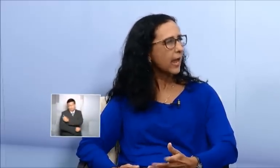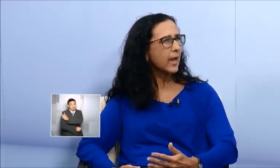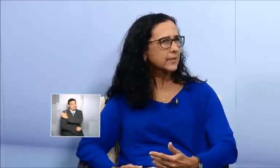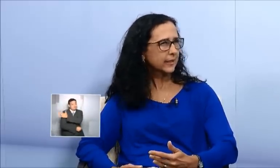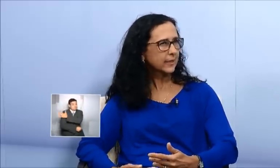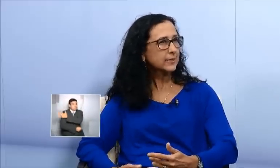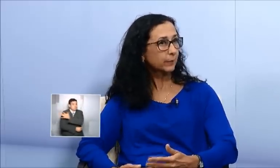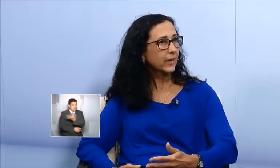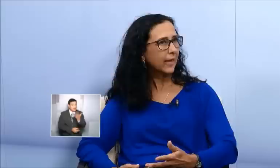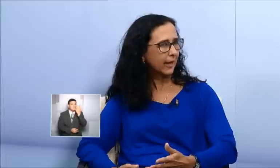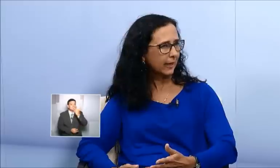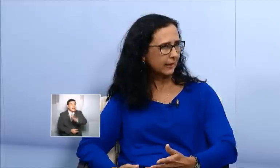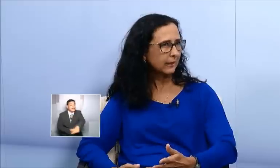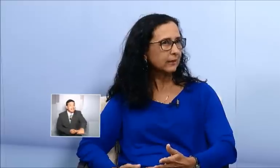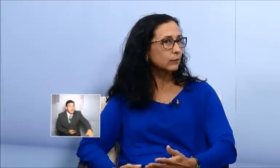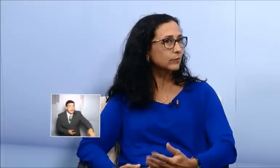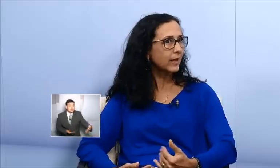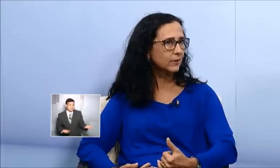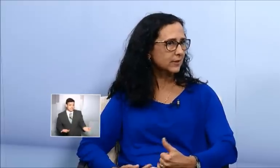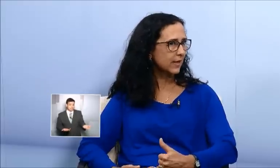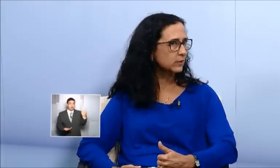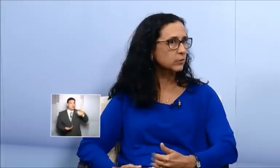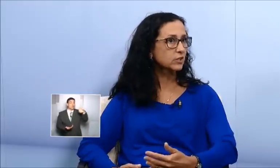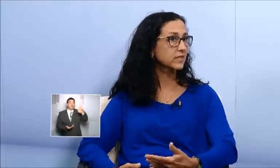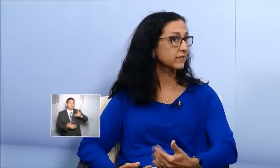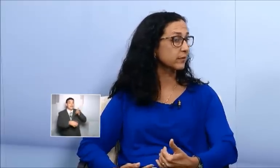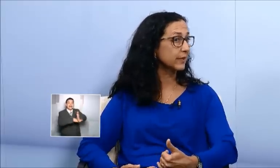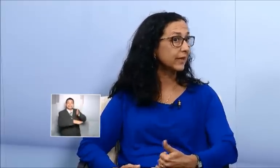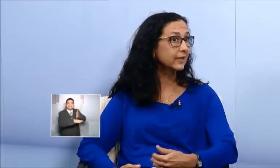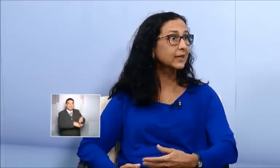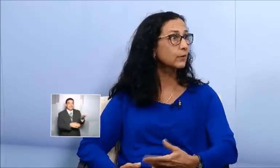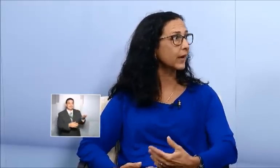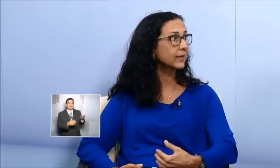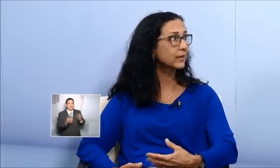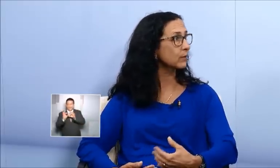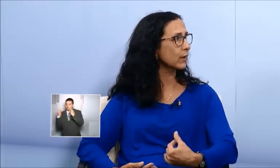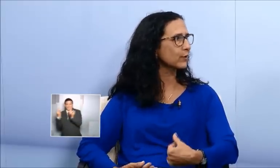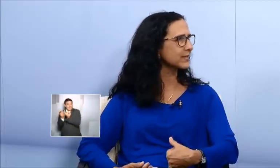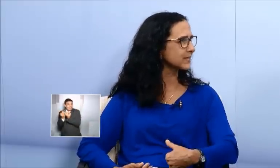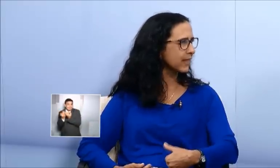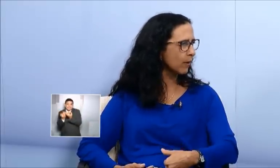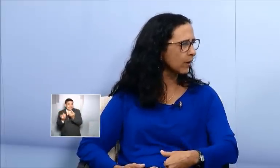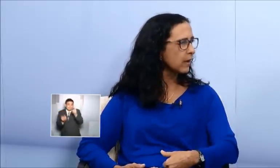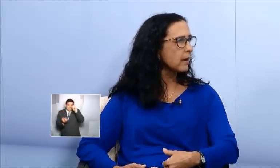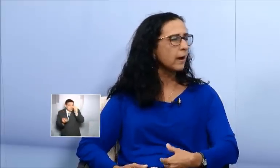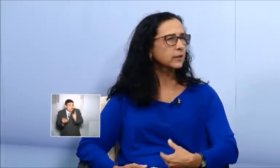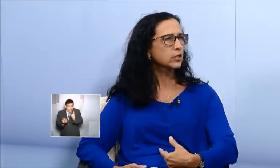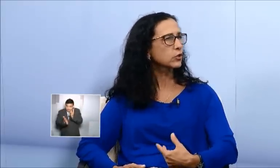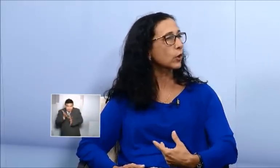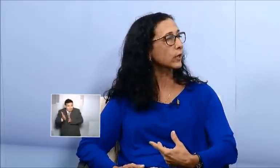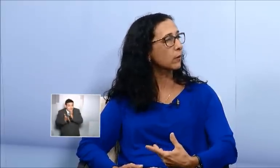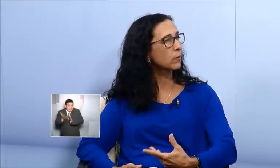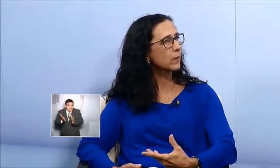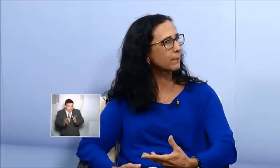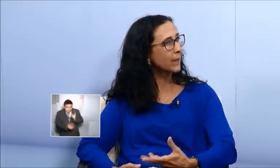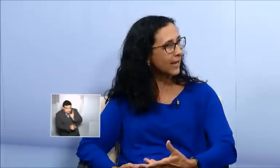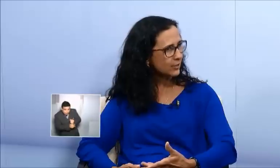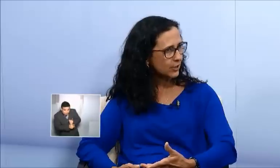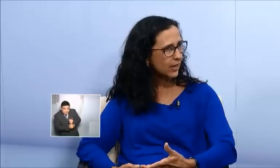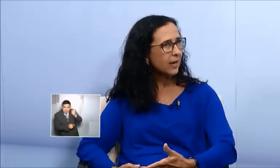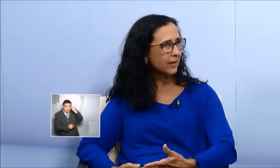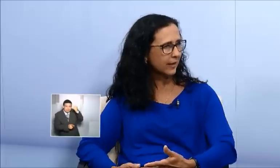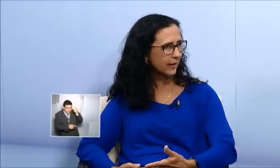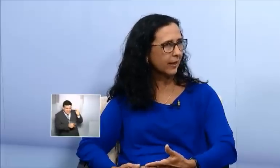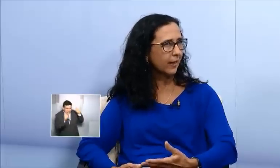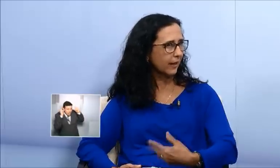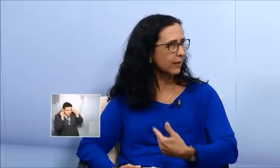né? Essa criança pequena que não tem o acesso, muitas vezes a família ainda não reconheceu, acha só que é uma